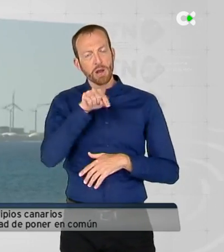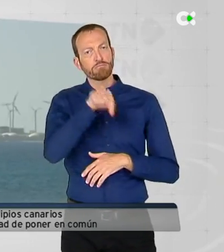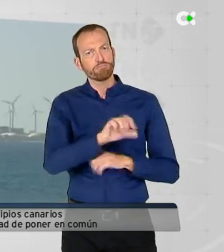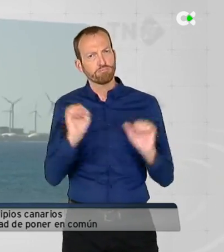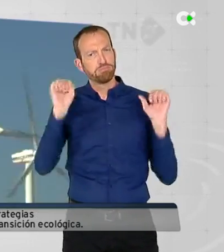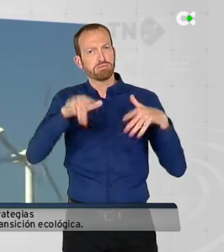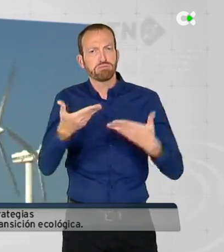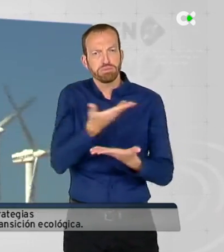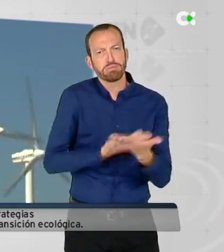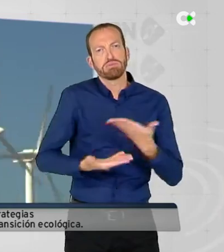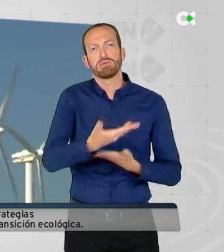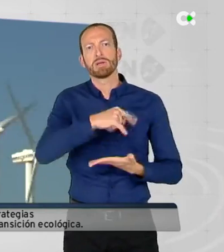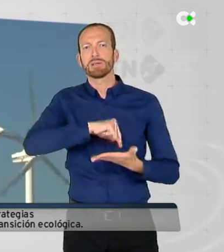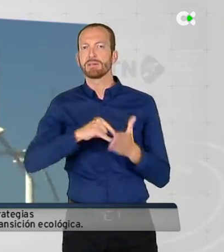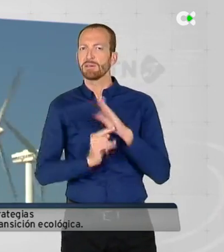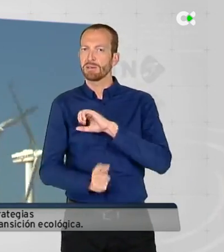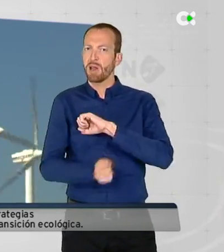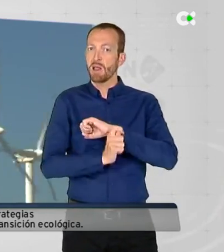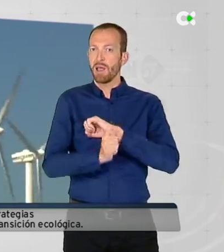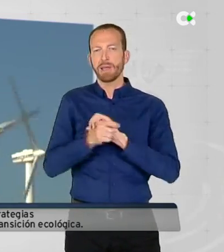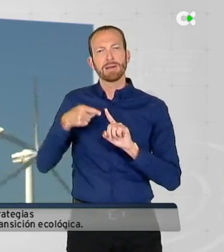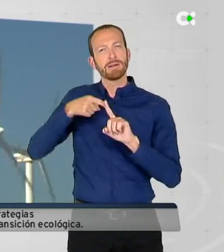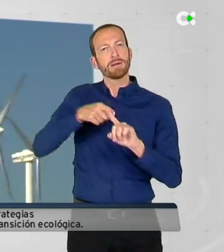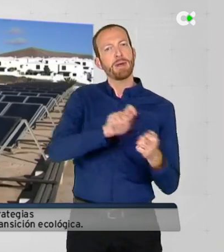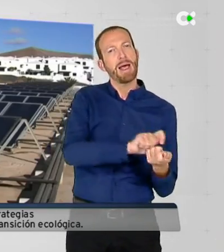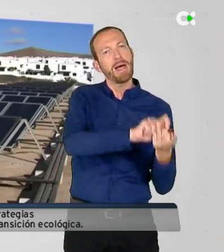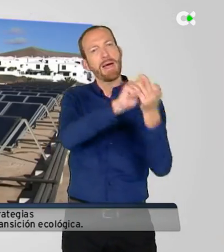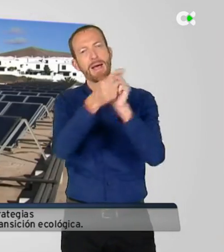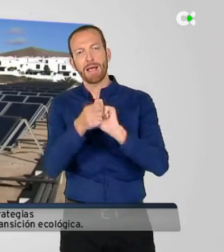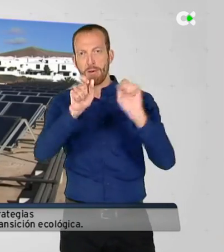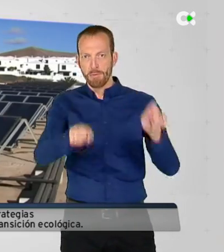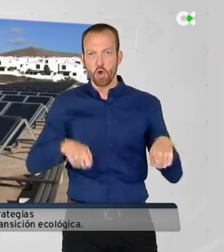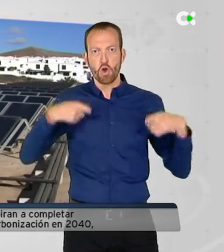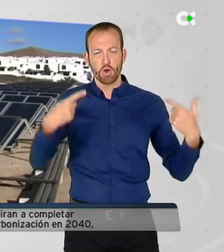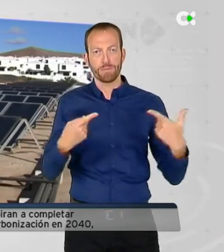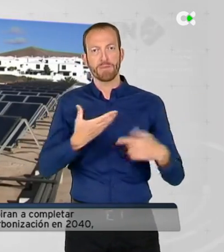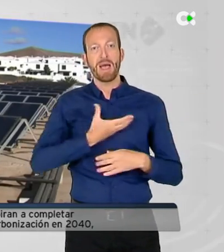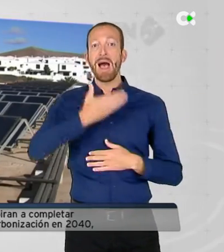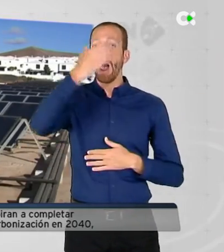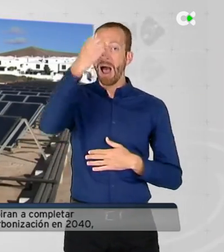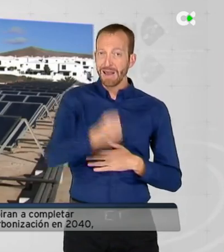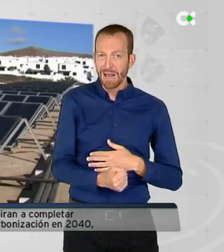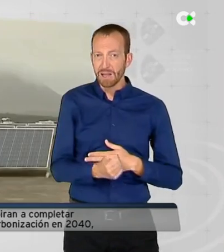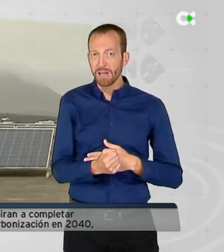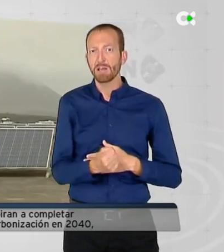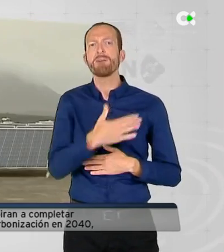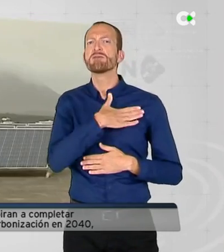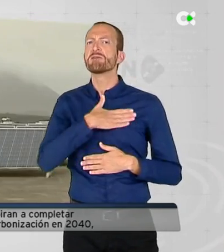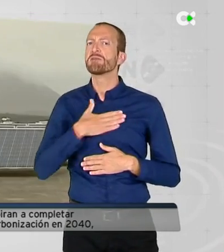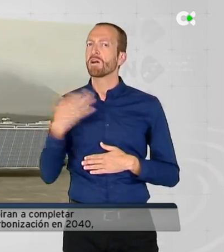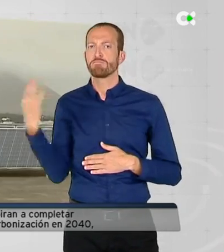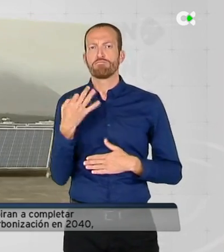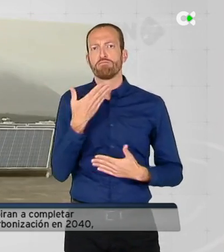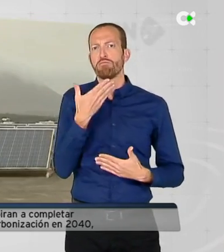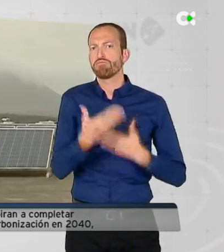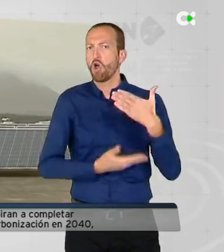poner en común las estrategias que siguen en la transición ecológica. Los alcaldes aspiran